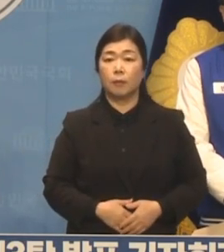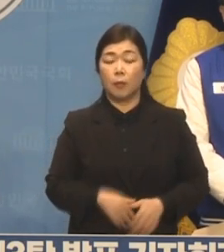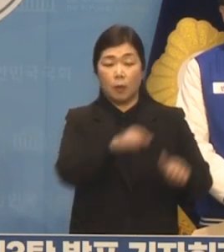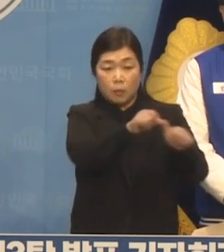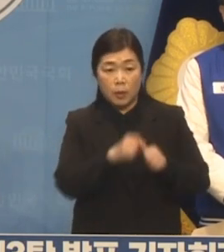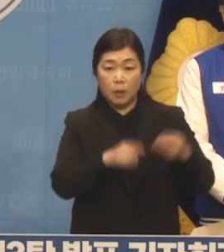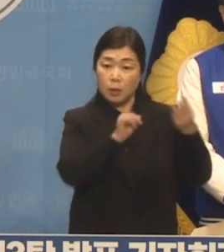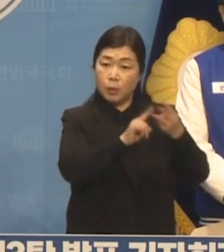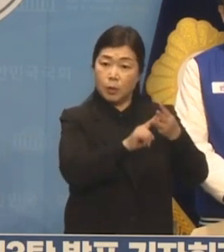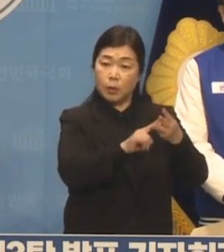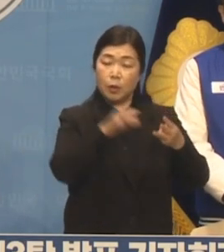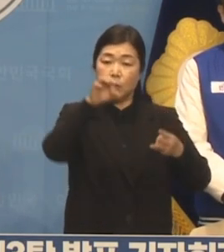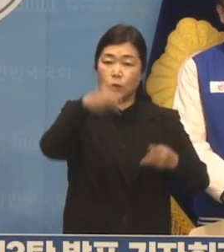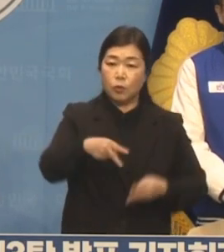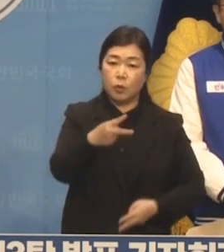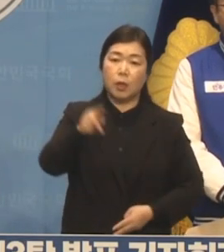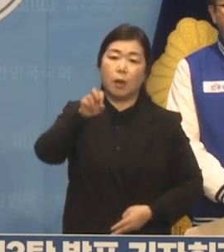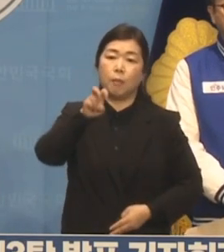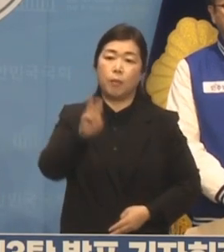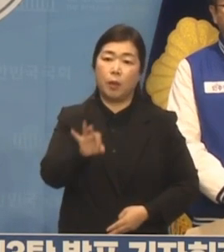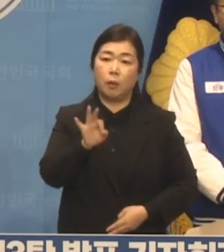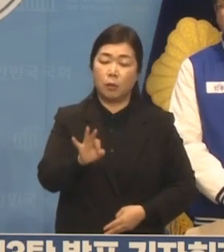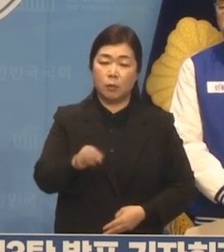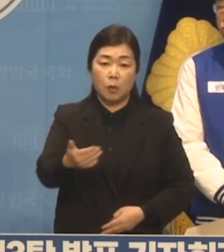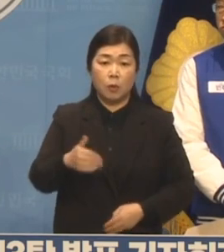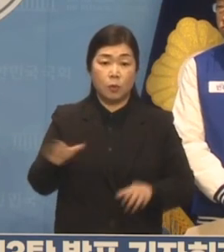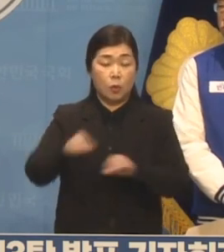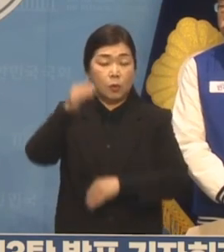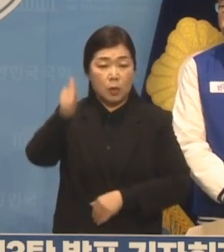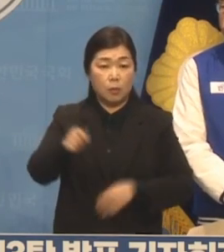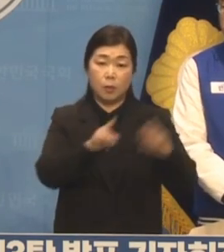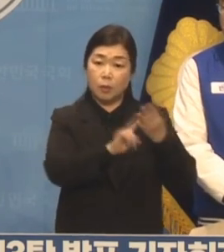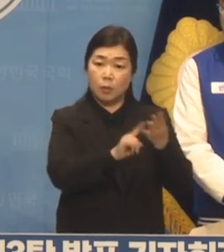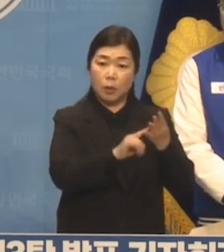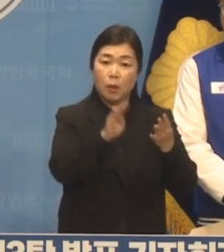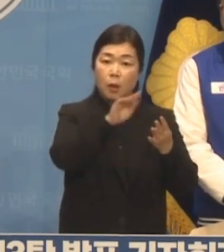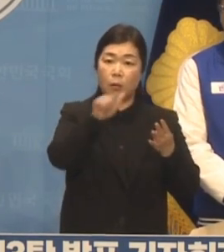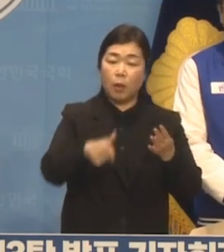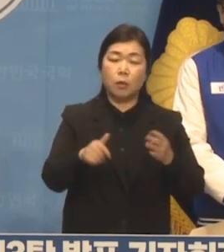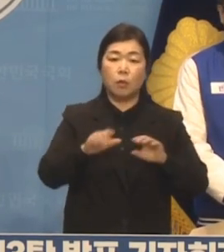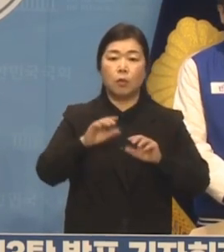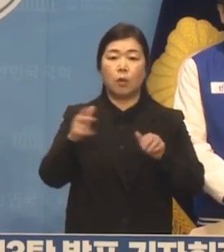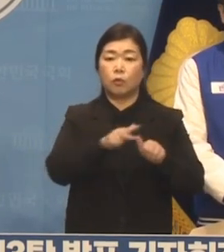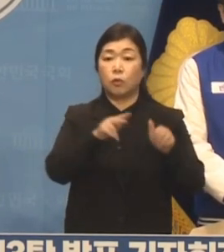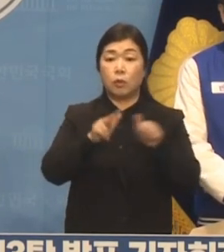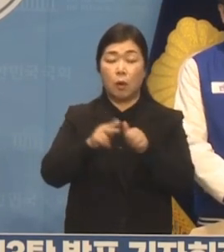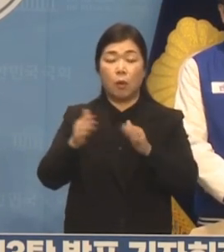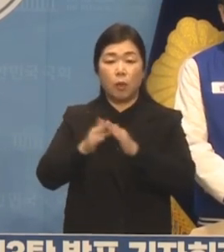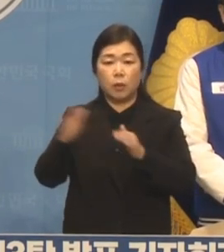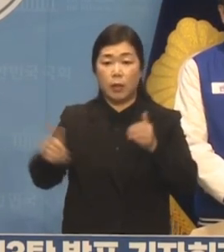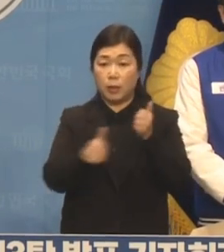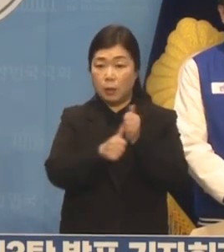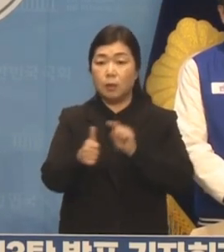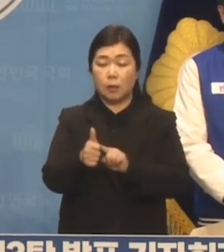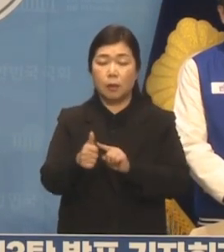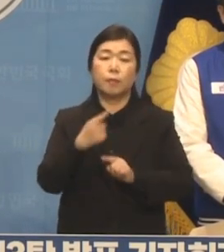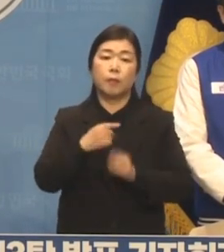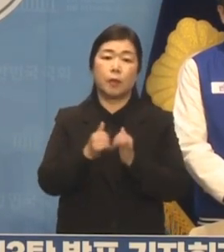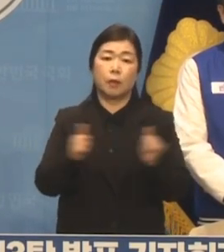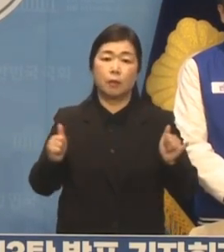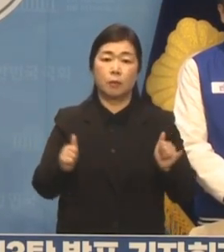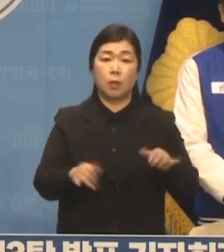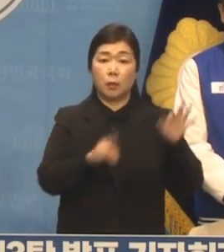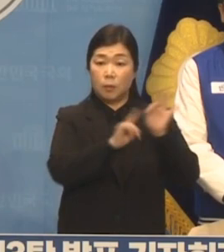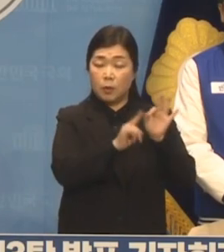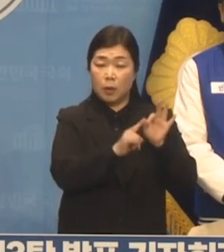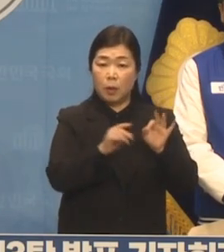영입인재 3호 유사명 전 총경님 오셨습니다. 영입인재 4호 박선원 전 국정원 제1차장님 오셨습니다. 영입인재